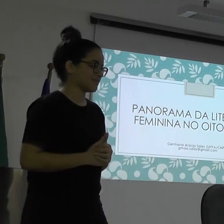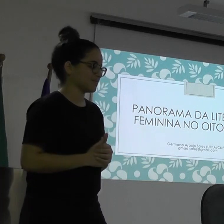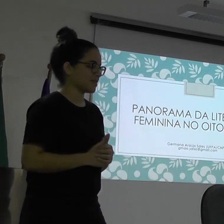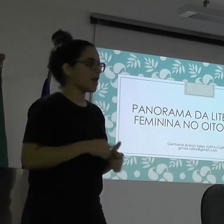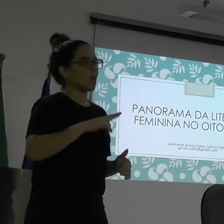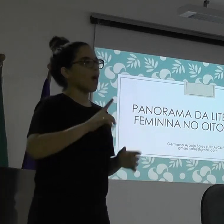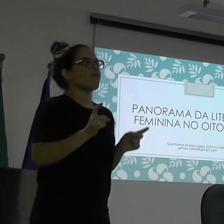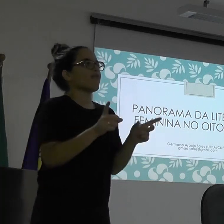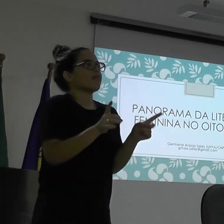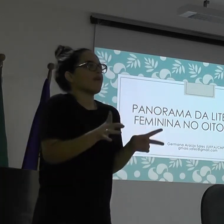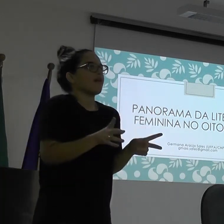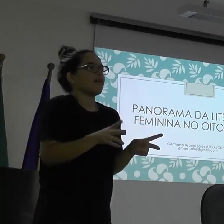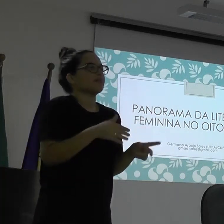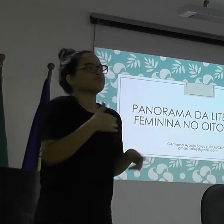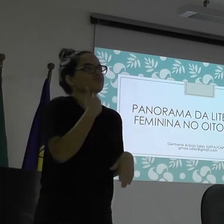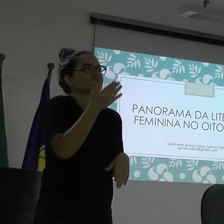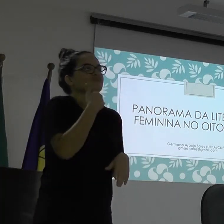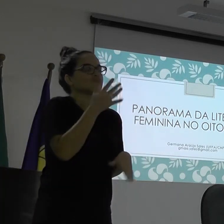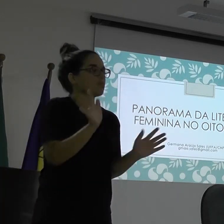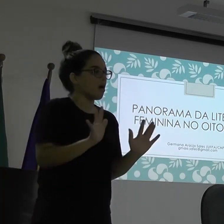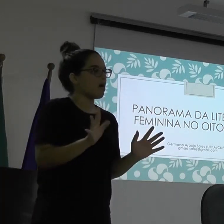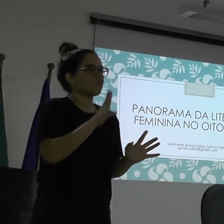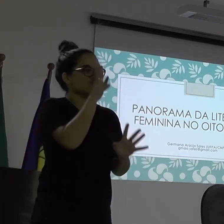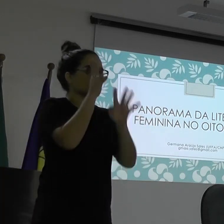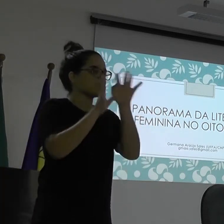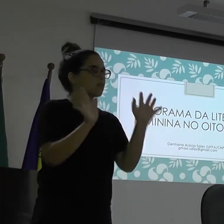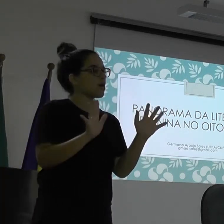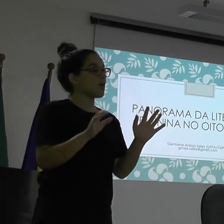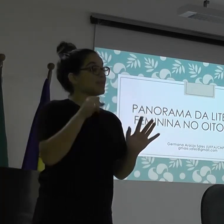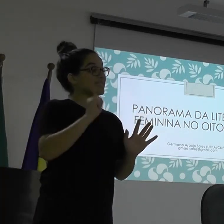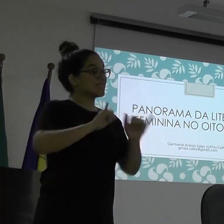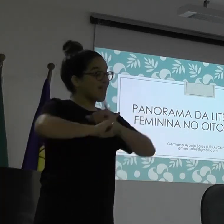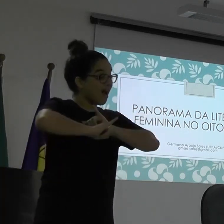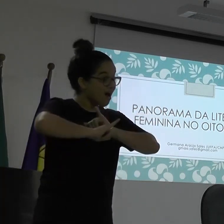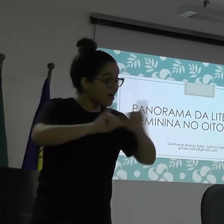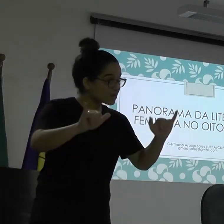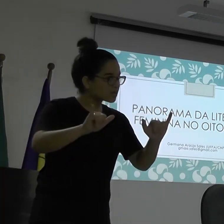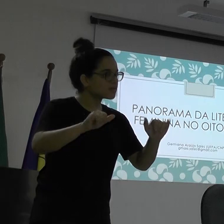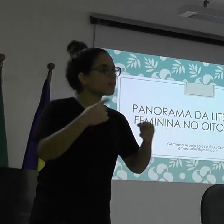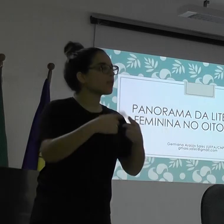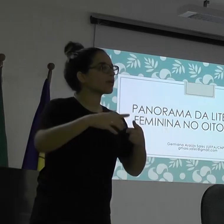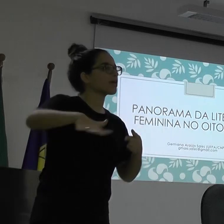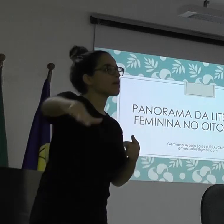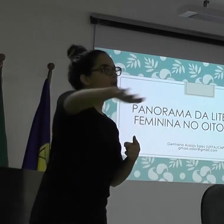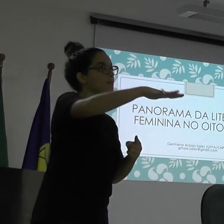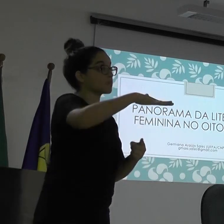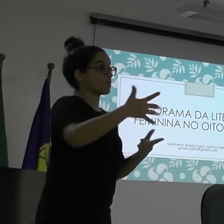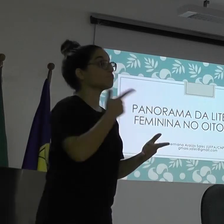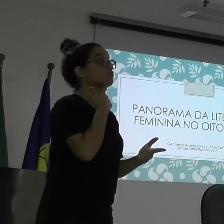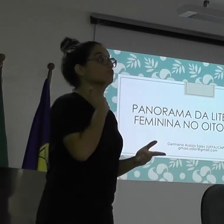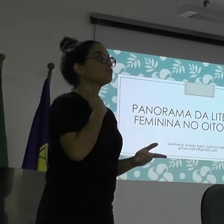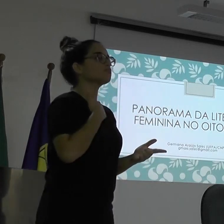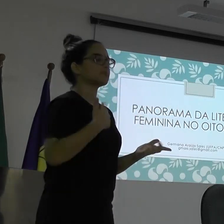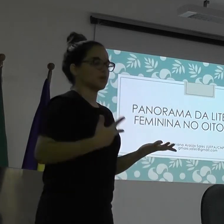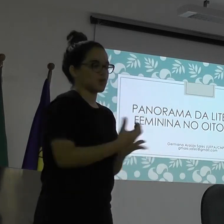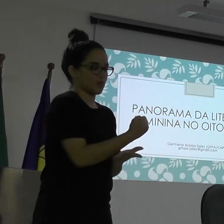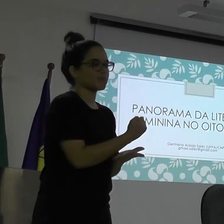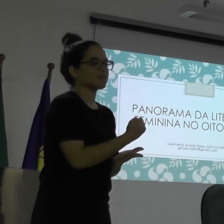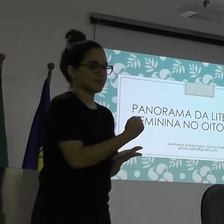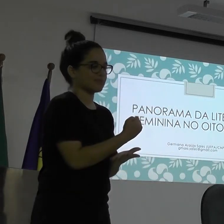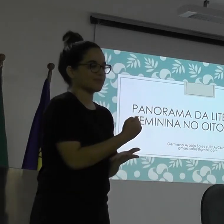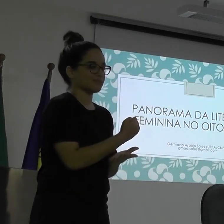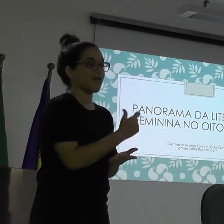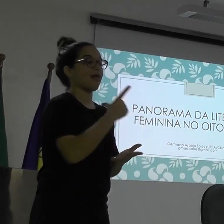nisso. Então, se aquele livro foi anunciado, é porque ele era comprado, existia um público. Então, tem